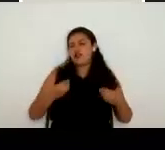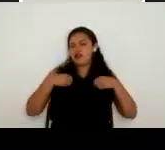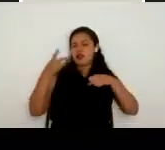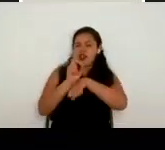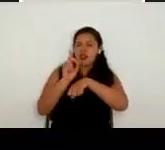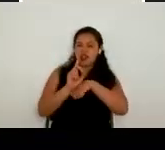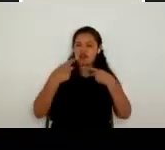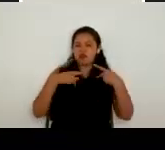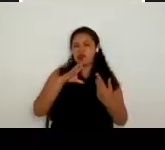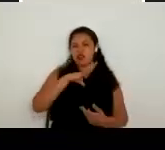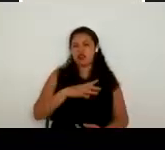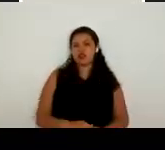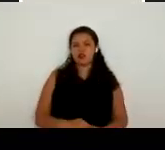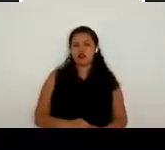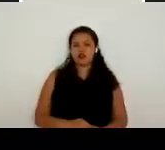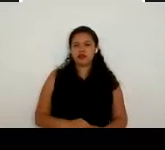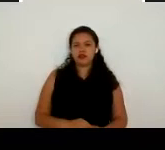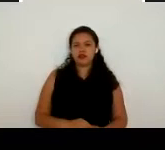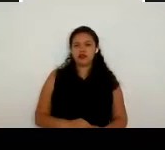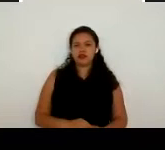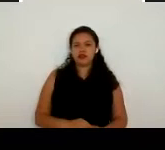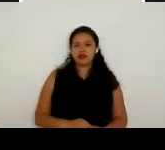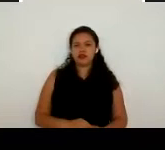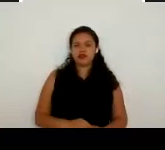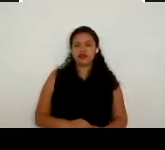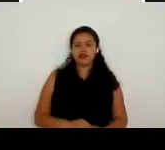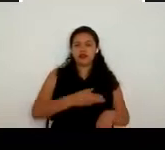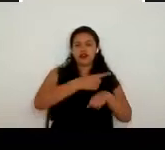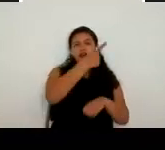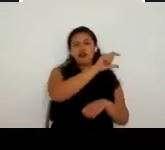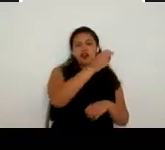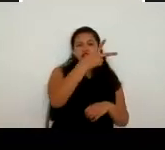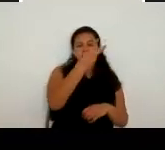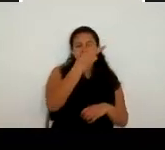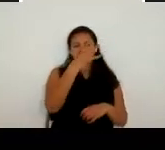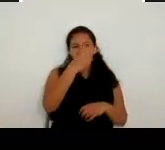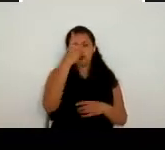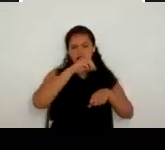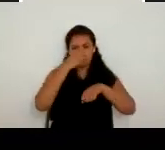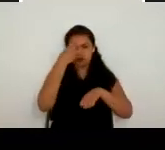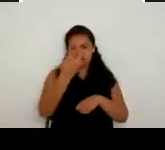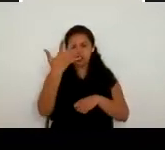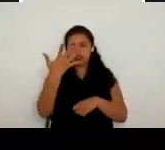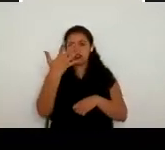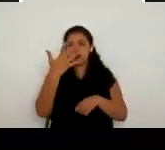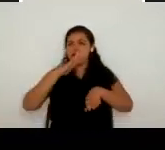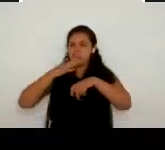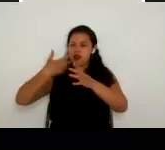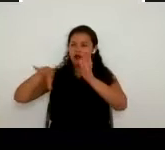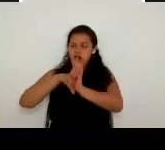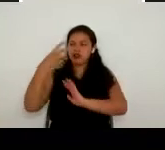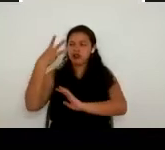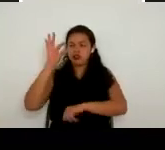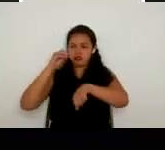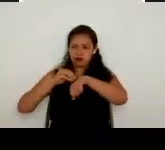tienen número de habitaciones de 1 a 20 puntos de 3 a 42 puntos de 5 más 3 puntos y